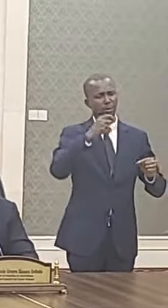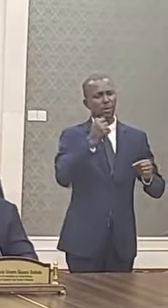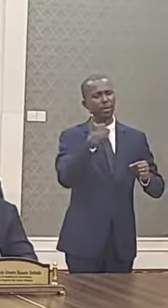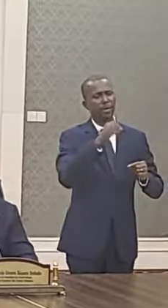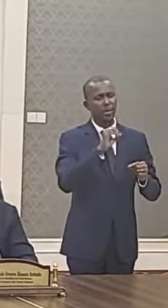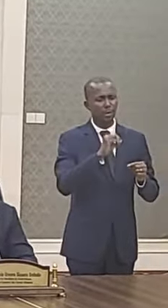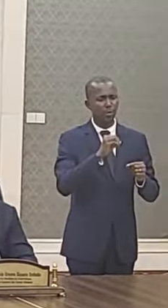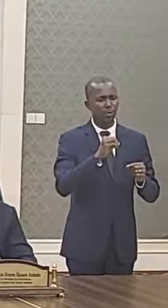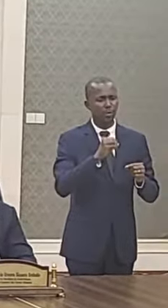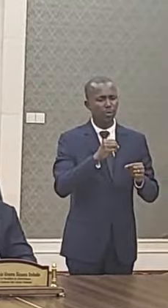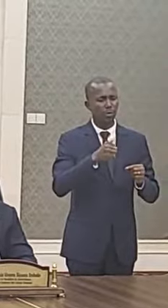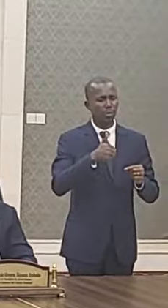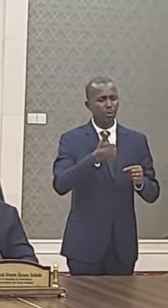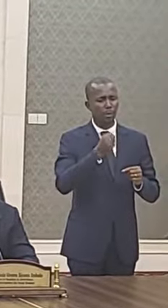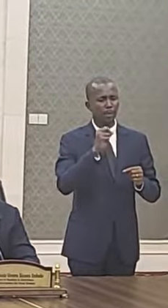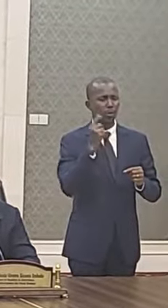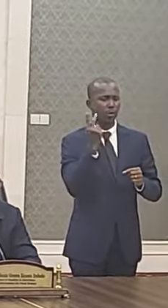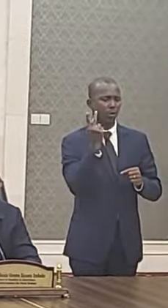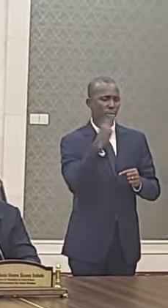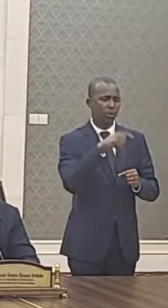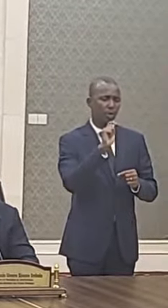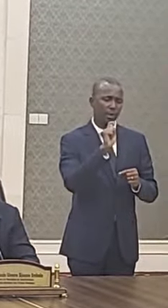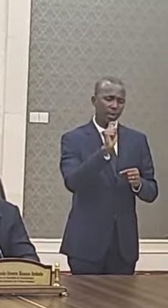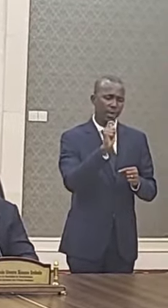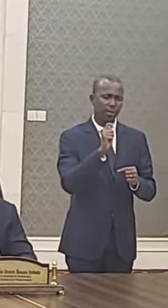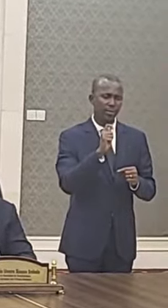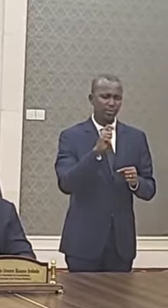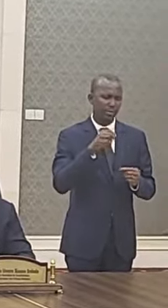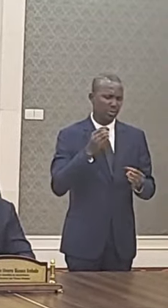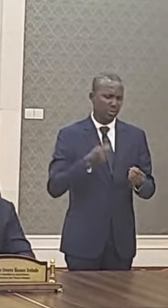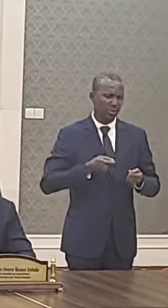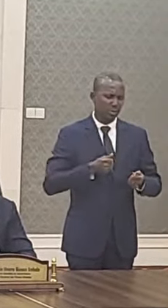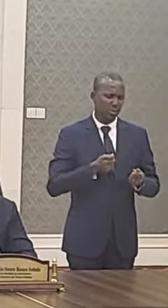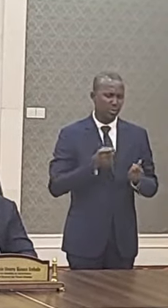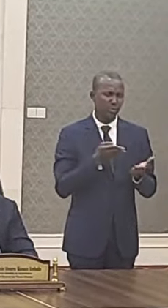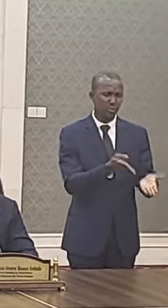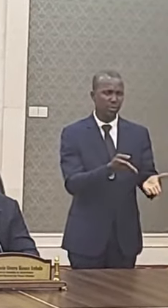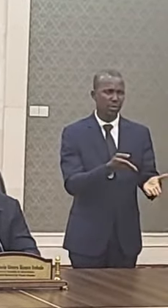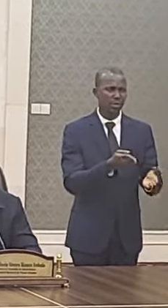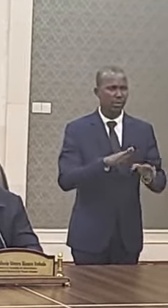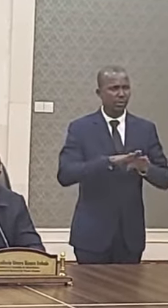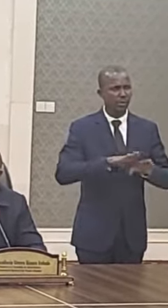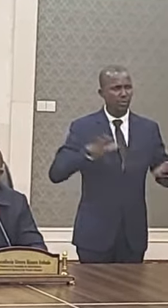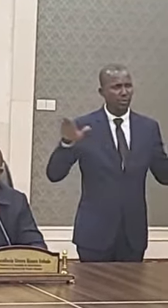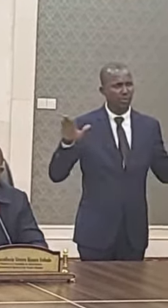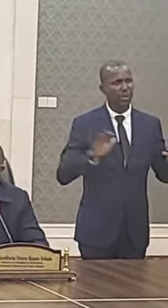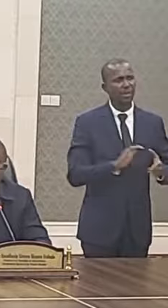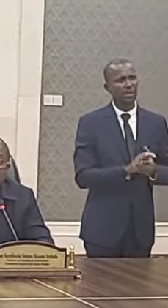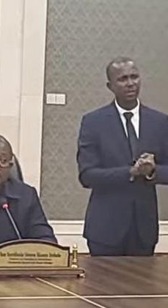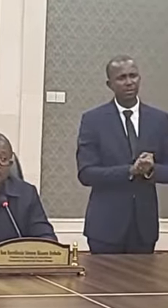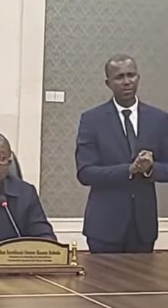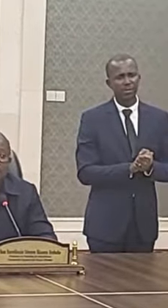Kémou-Boké-Kémou, hein? C'est la banque africaine de développement. Oui, Boké-Kémou et point de